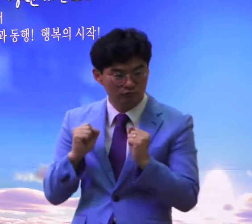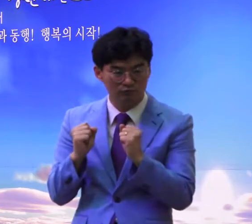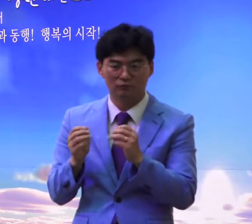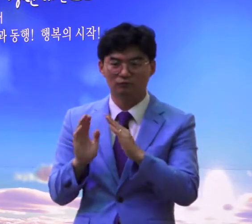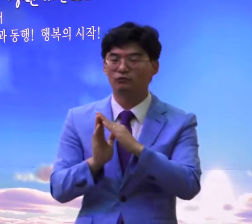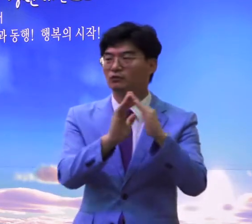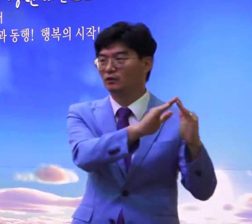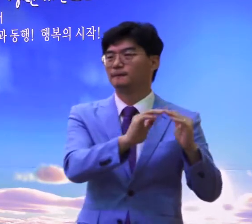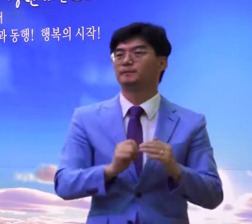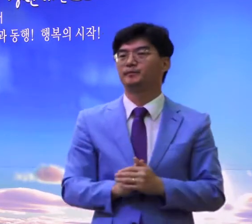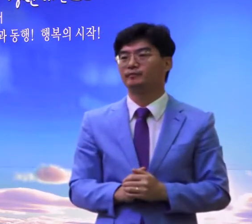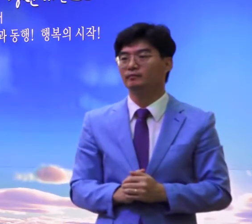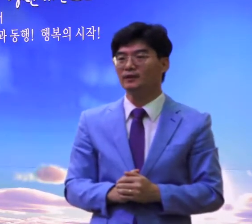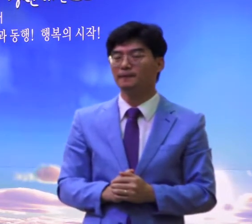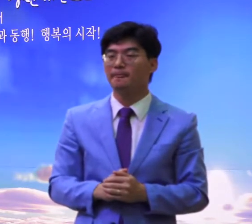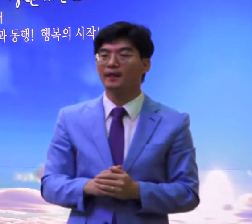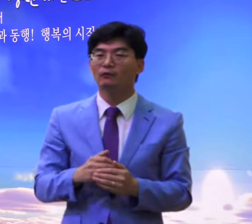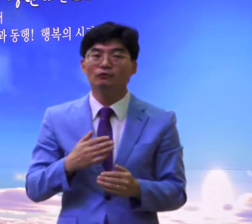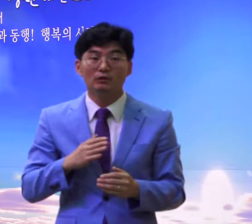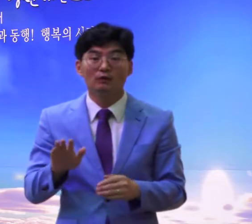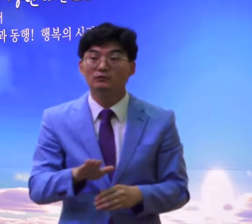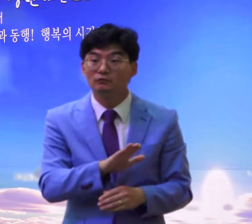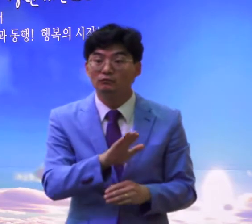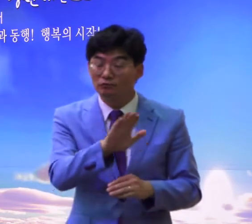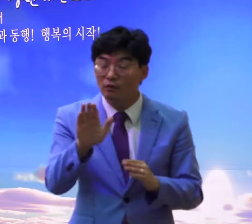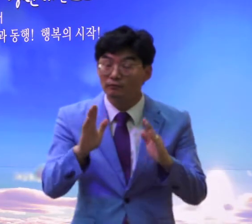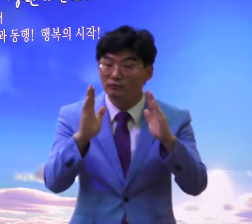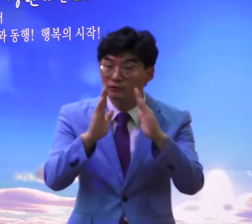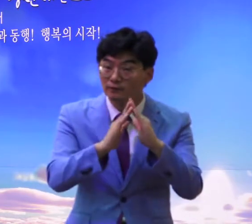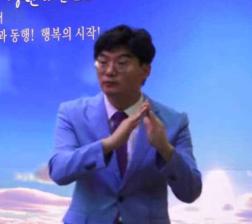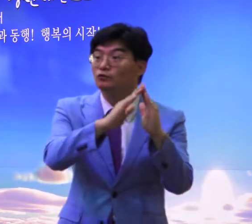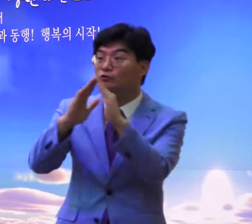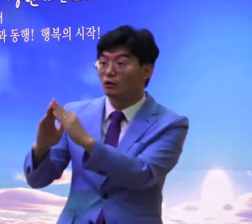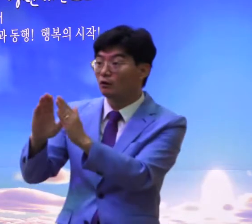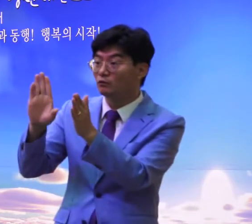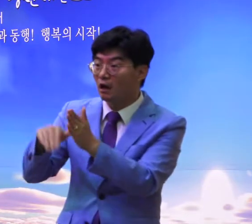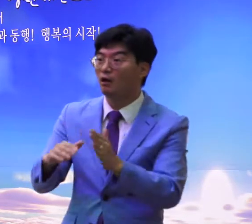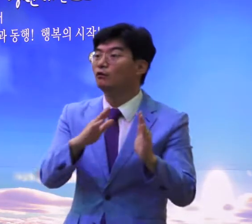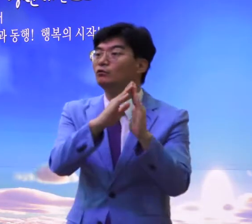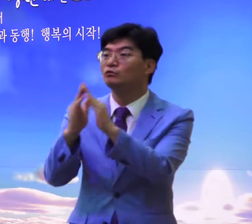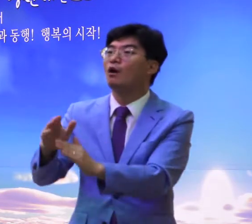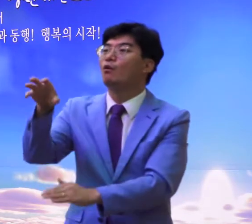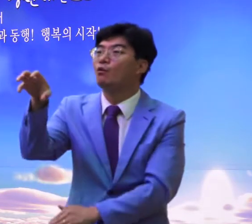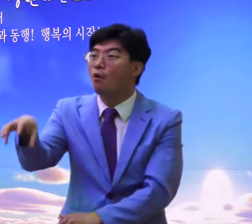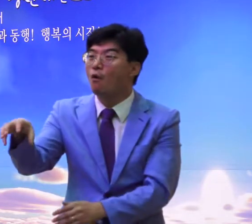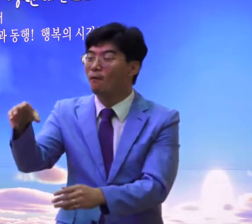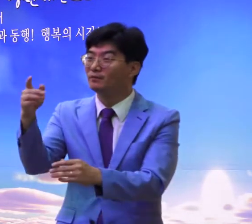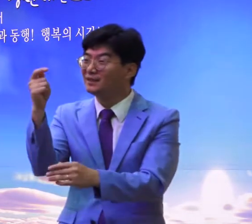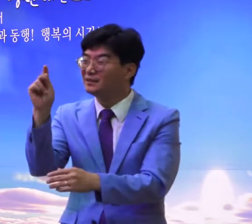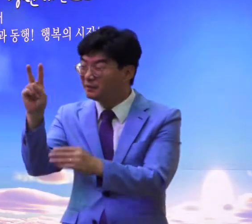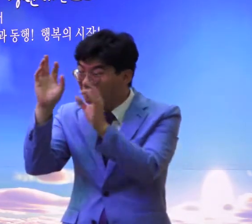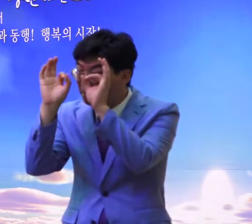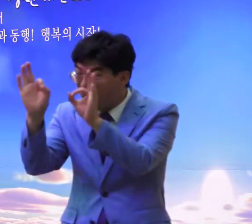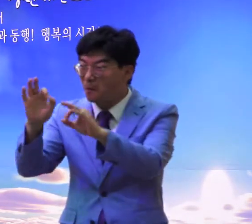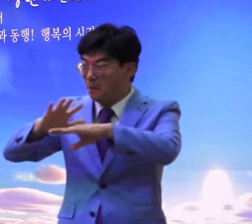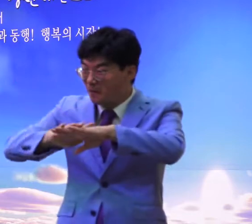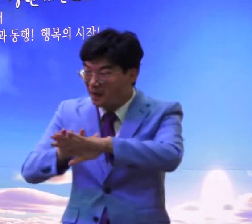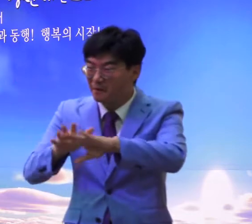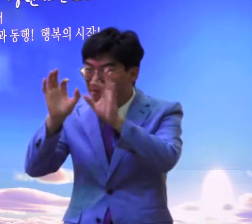이렇게 생겼구나, 로드뷰도 보면서 이렇게 확인을 합니다. 확인하고 가죠. 확인하고 확신했을 때에 또